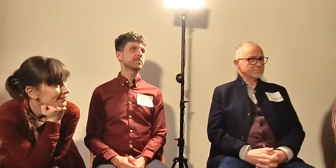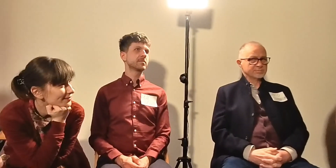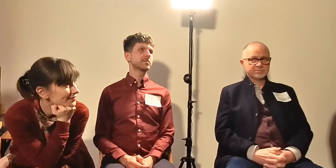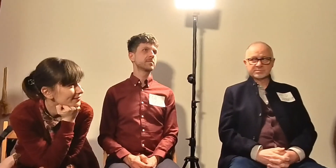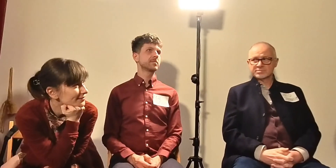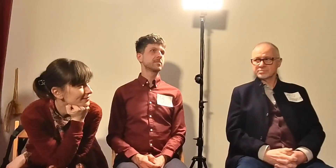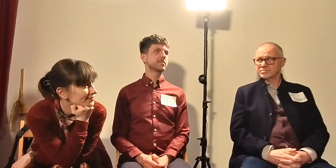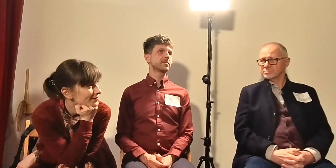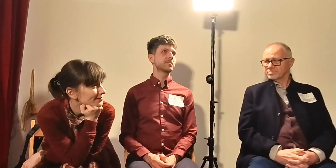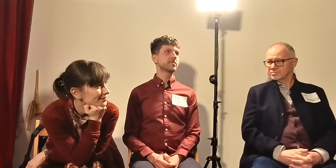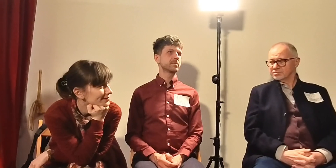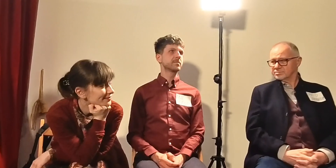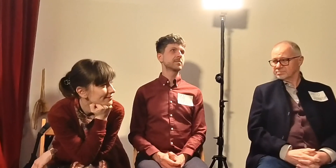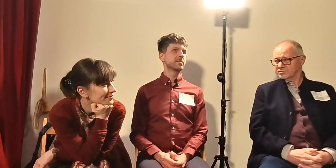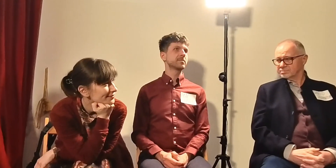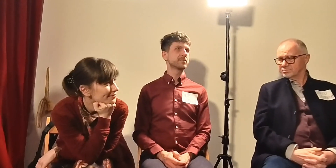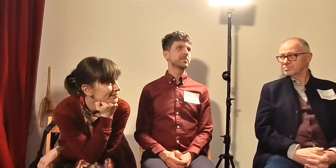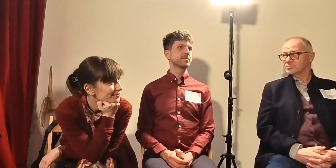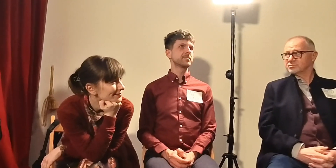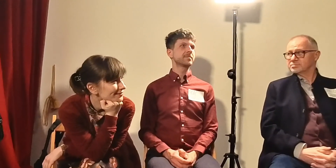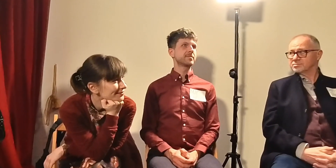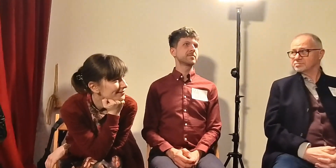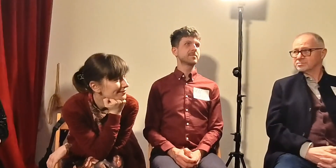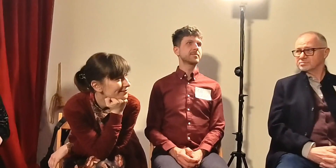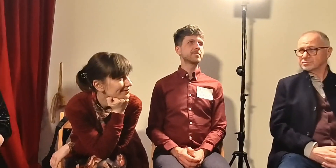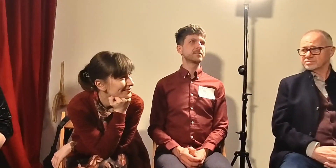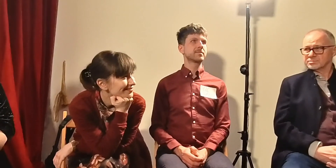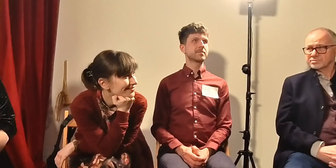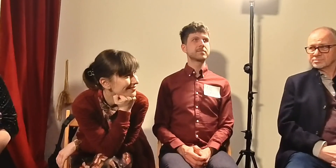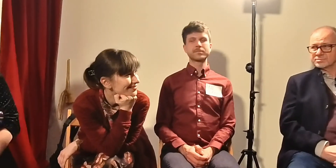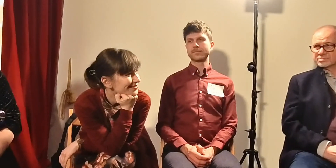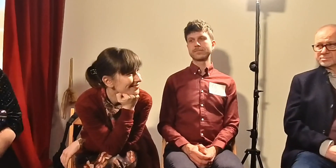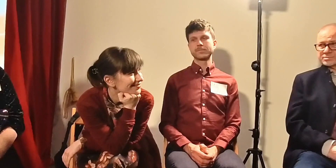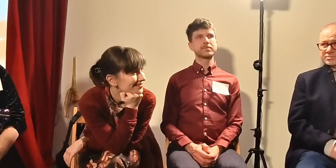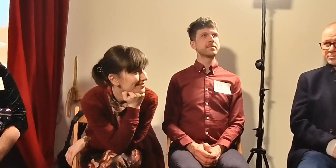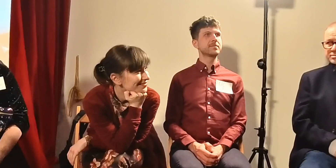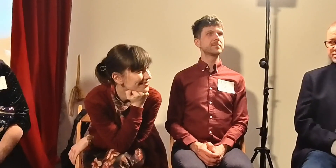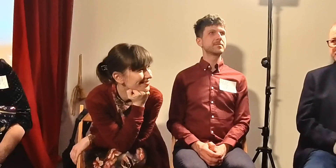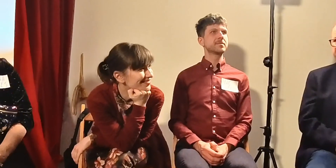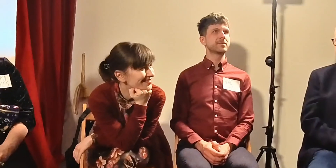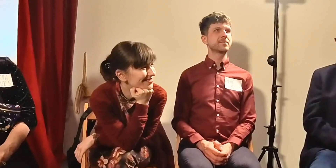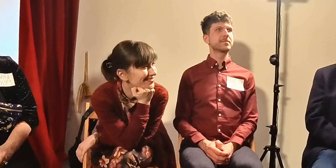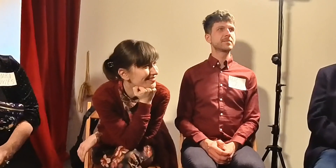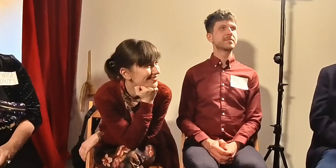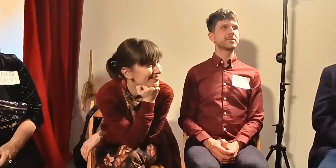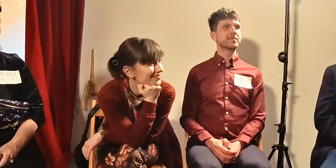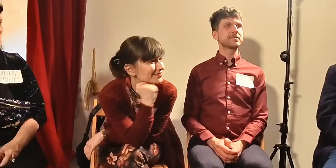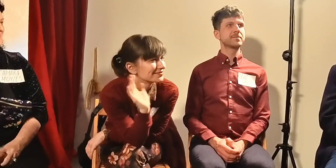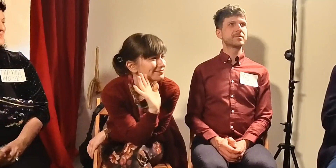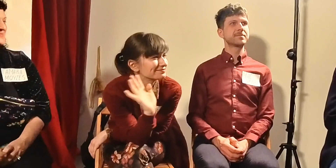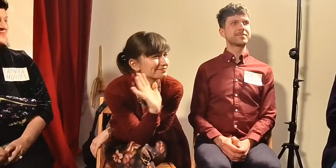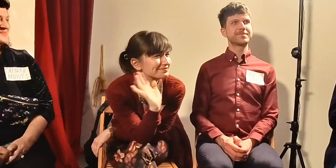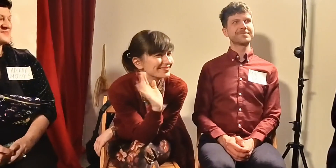Hensels, herec. A umělkyně a určitě spoustu dalších taky rolí, Alžběta Bačíková,